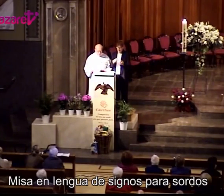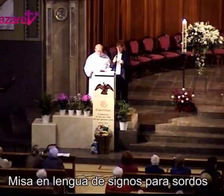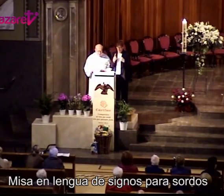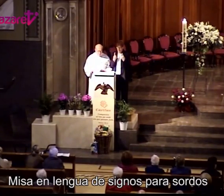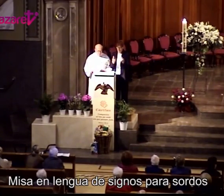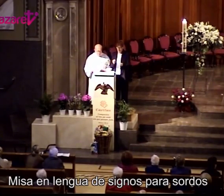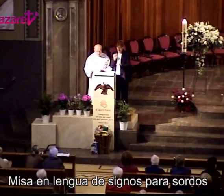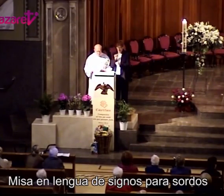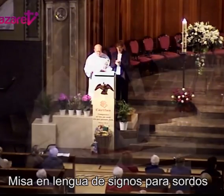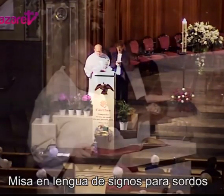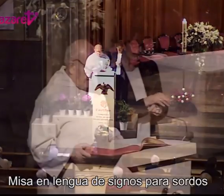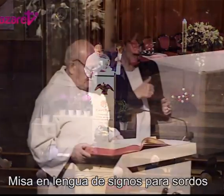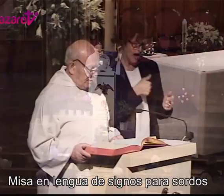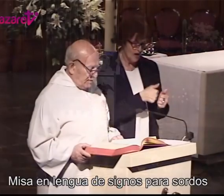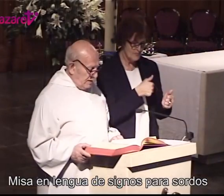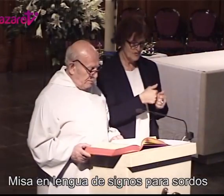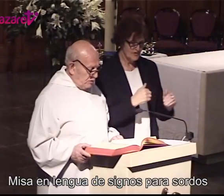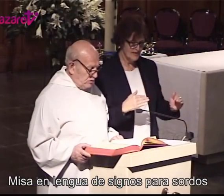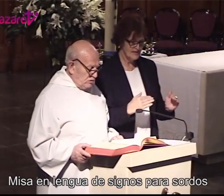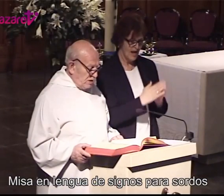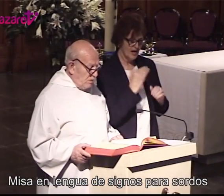Lectura de la primera carta del apóstol San Juan.